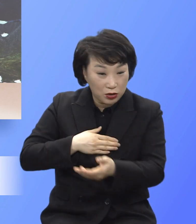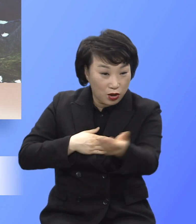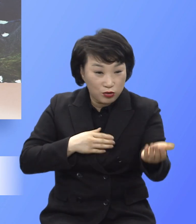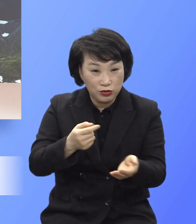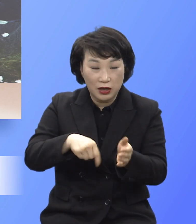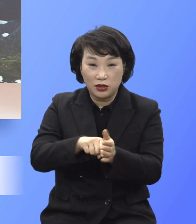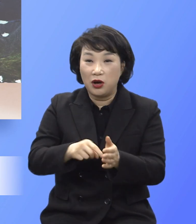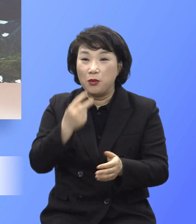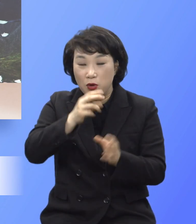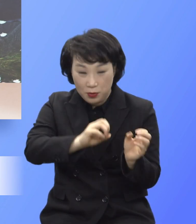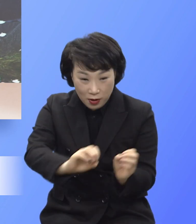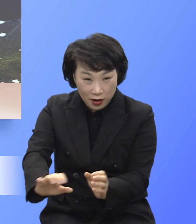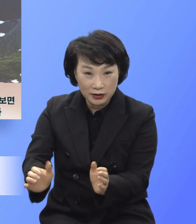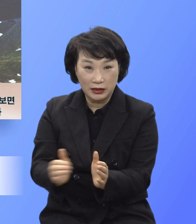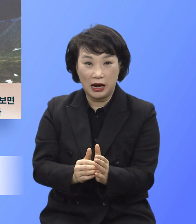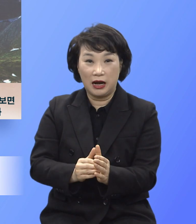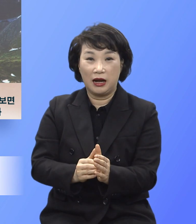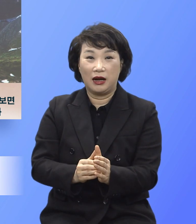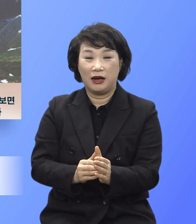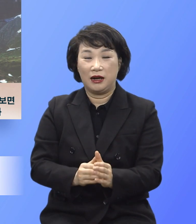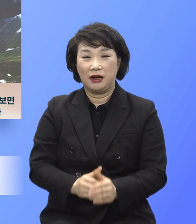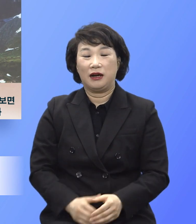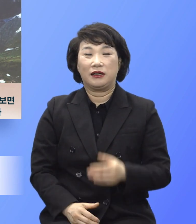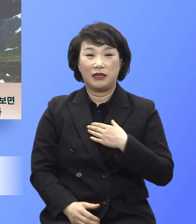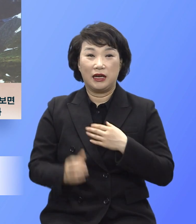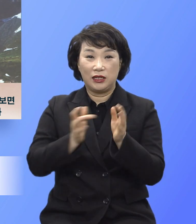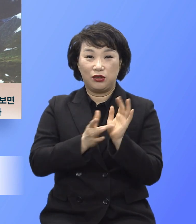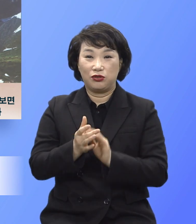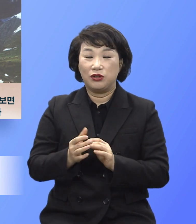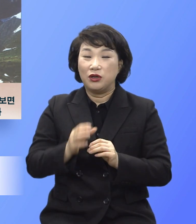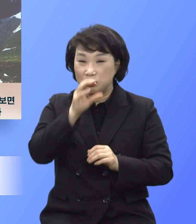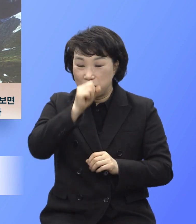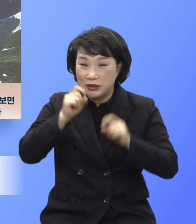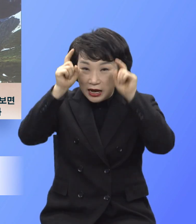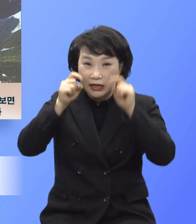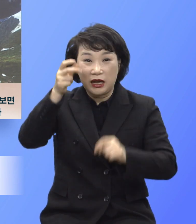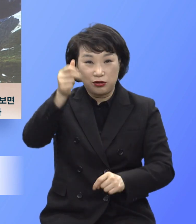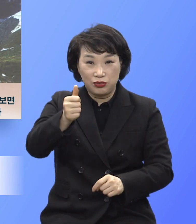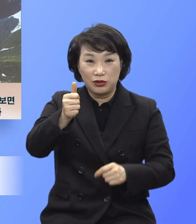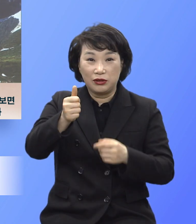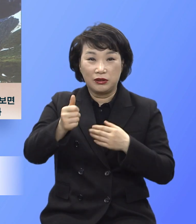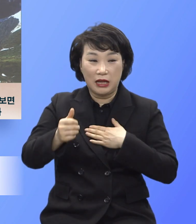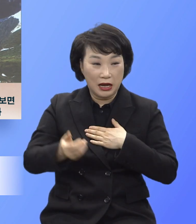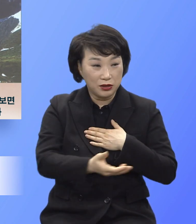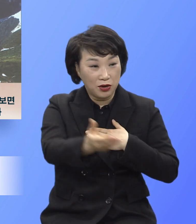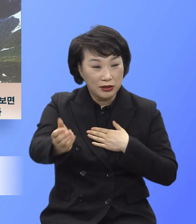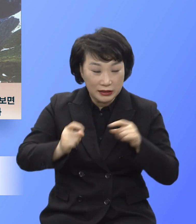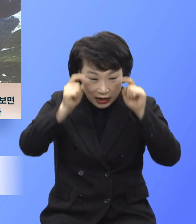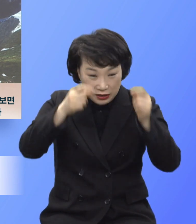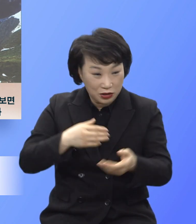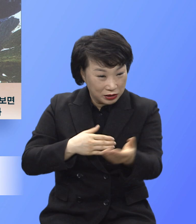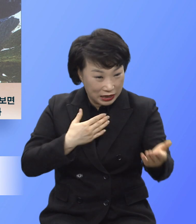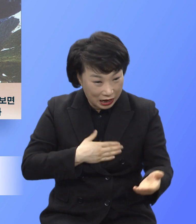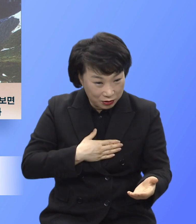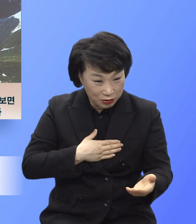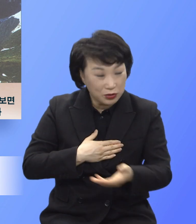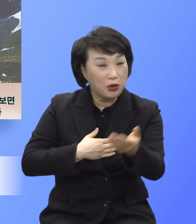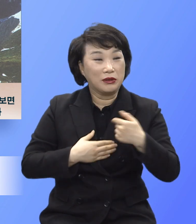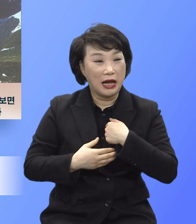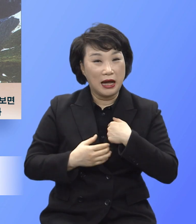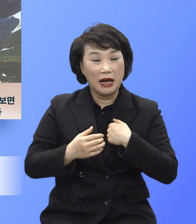목숨을 버리거니와. 나는 선한 목자라. 내가 양을 알고 양도 나를 아는